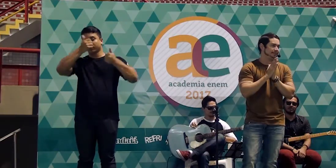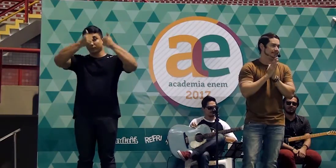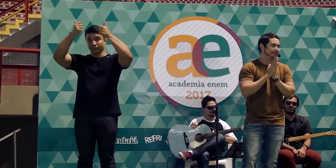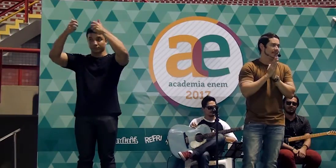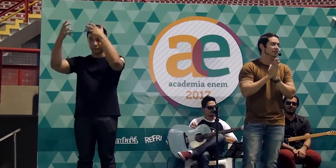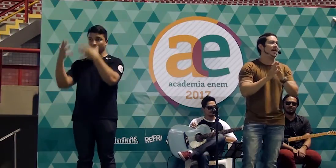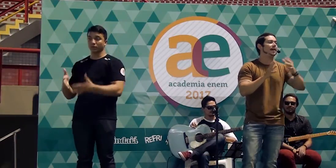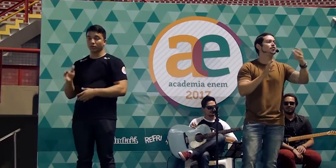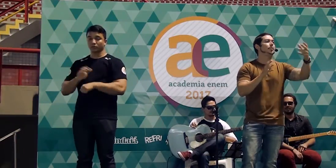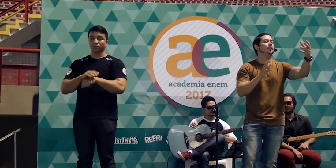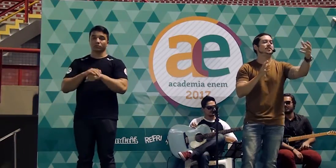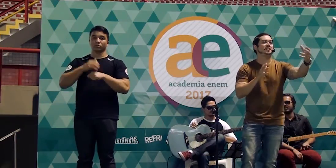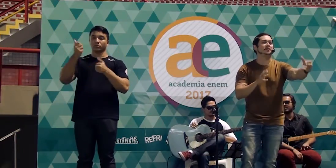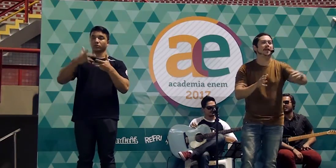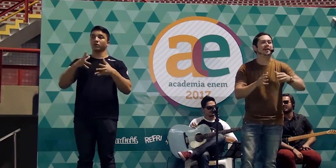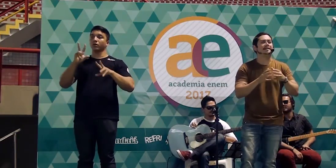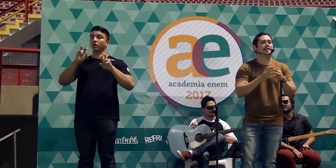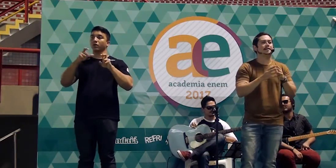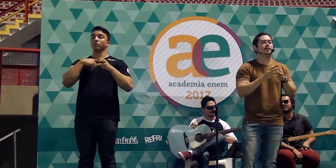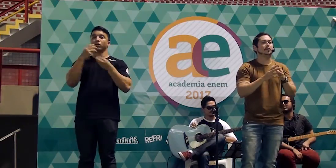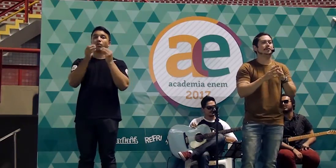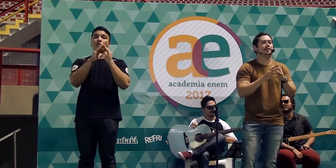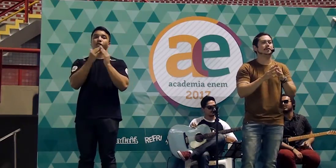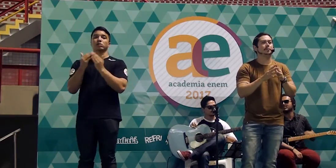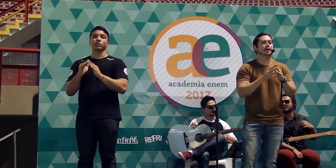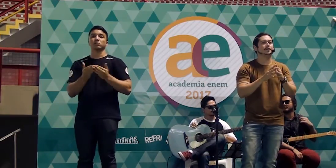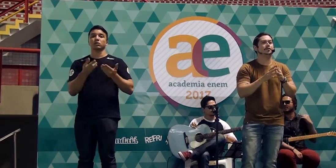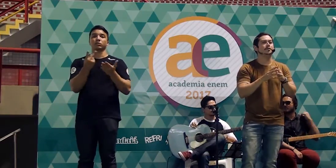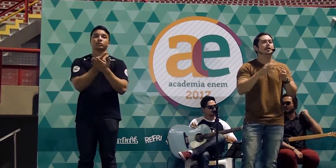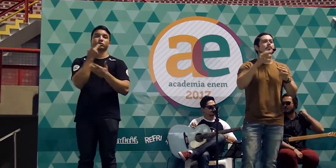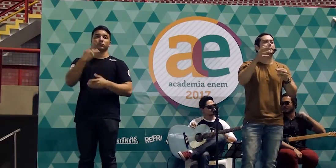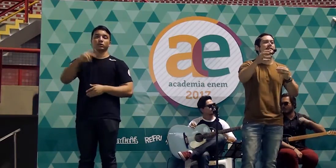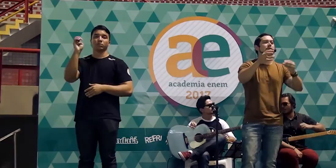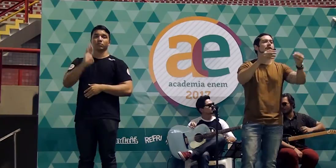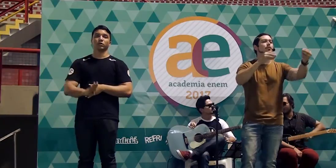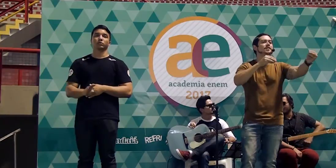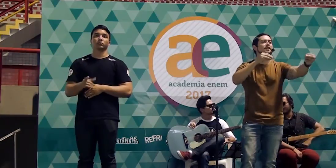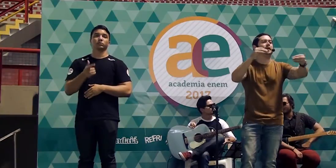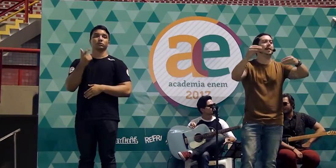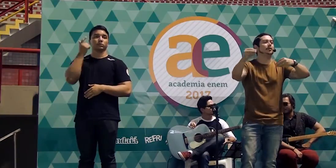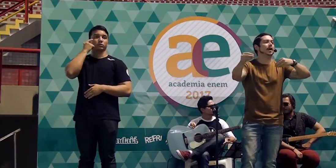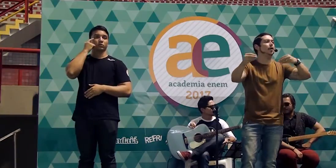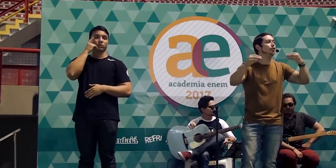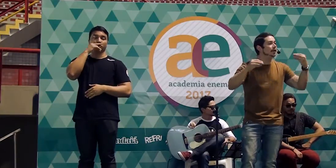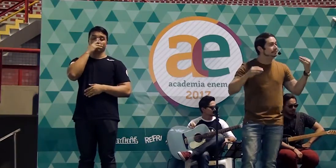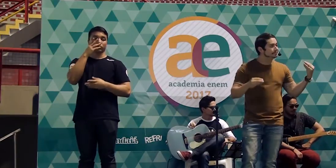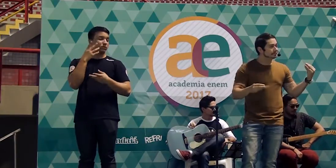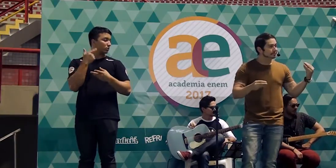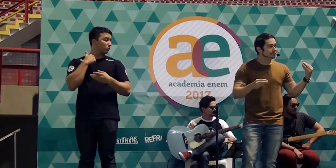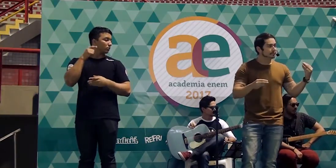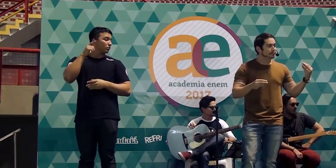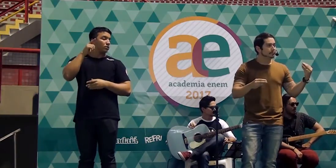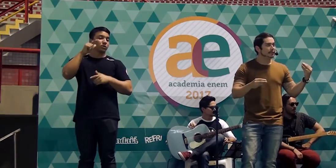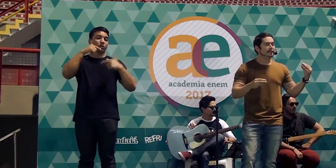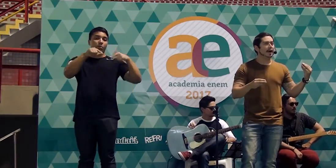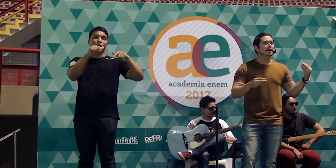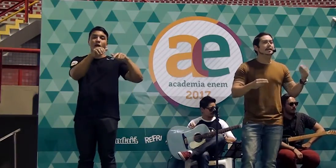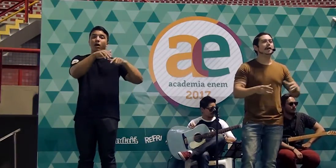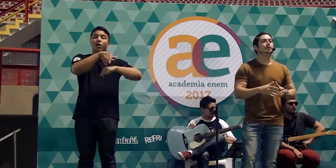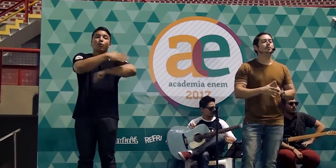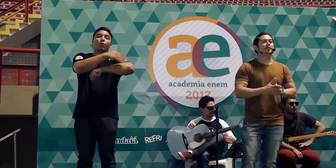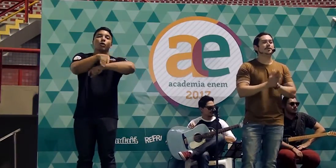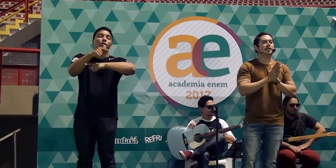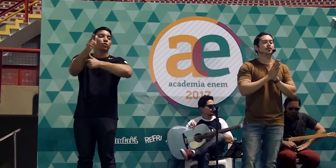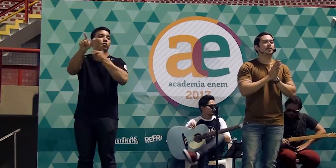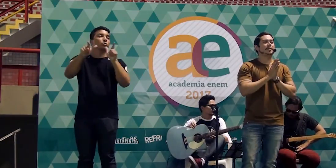autoexplicativa. Fala sobre o processo de favelização que aconteceu no Brasil, sobre essas figuras que trabalham na rua, tá?